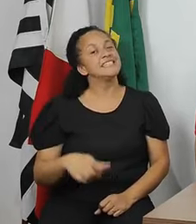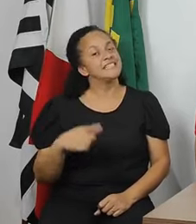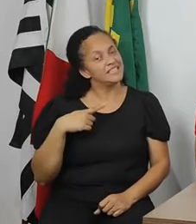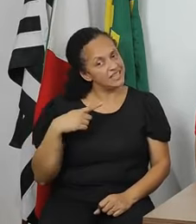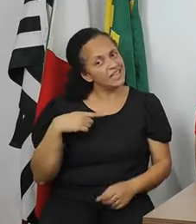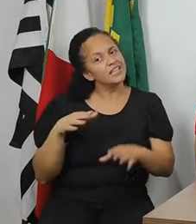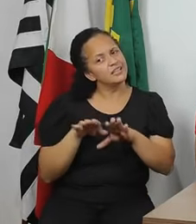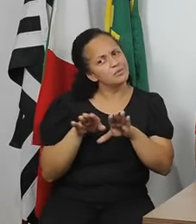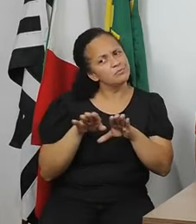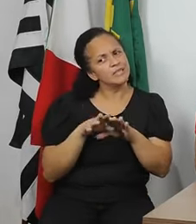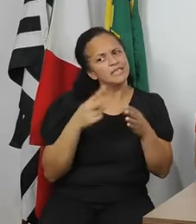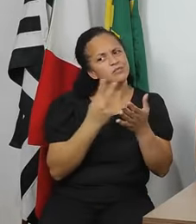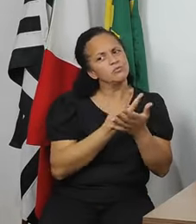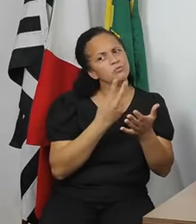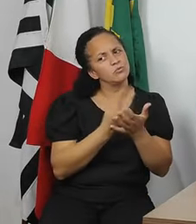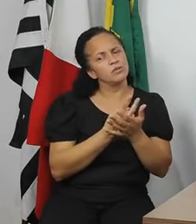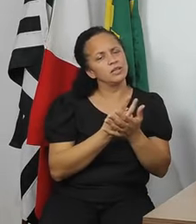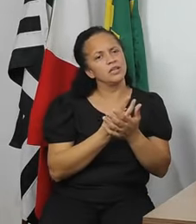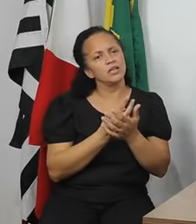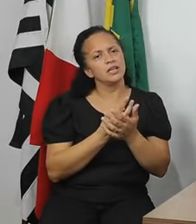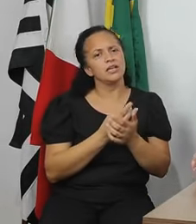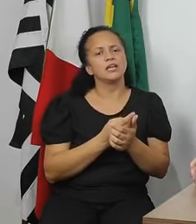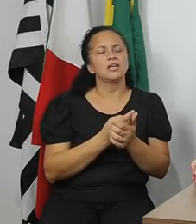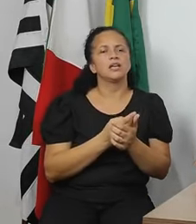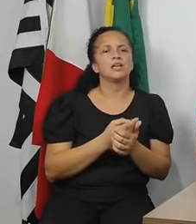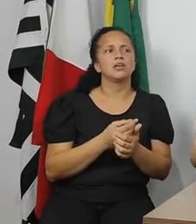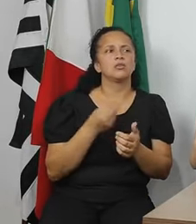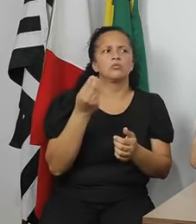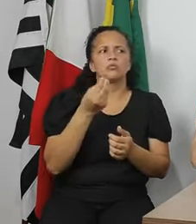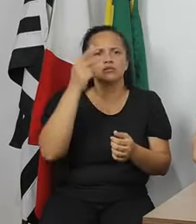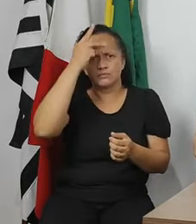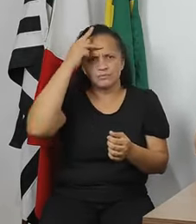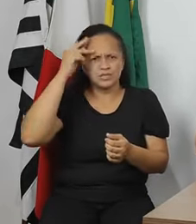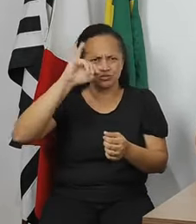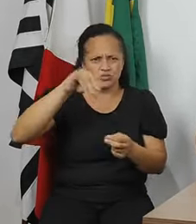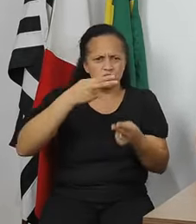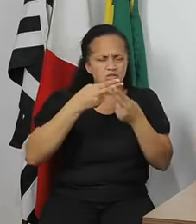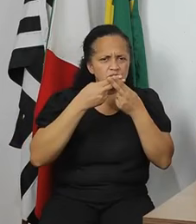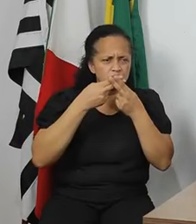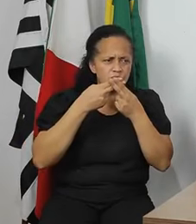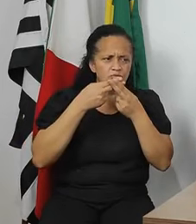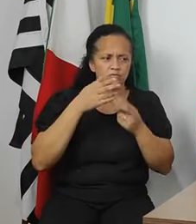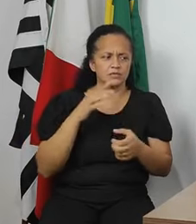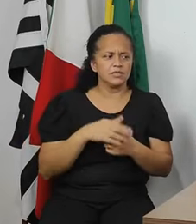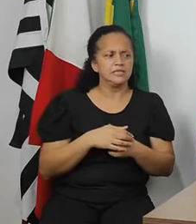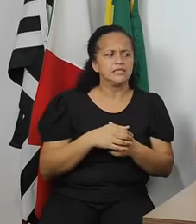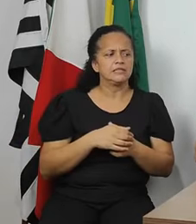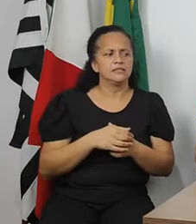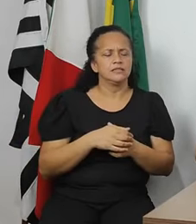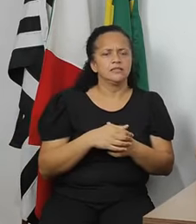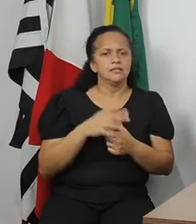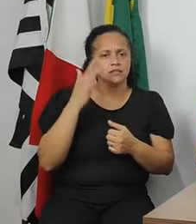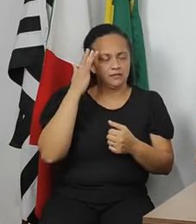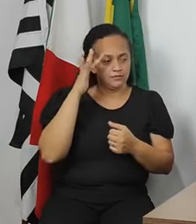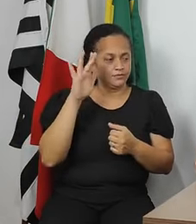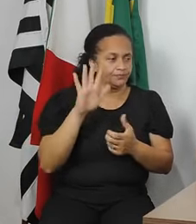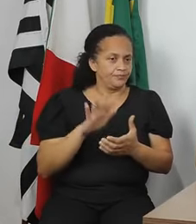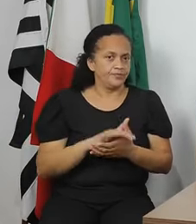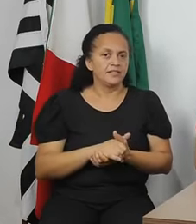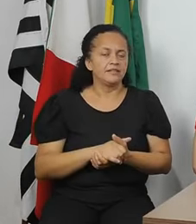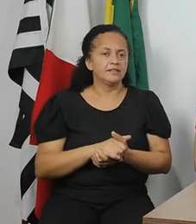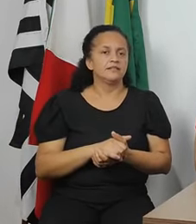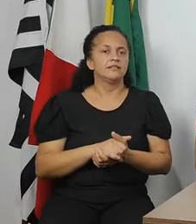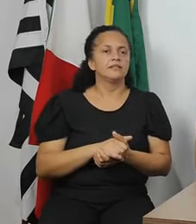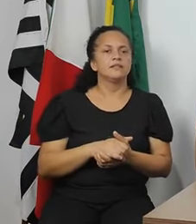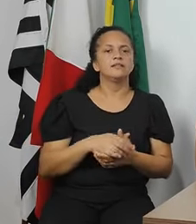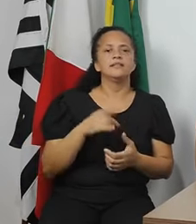E conceitos na mente errados acerca do jejum, né? A gente deu alguns exemplos aqui, né, de momentos